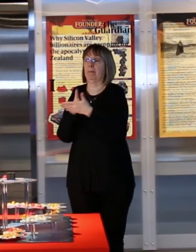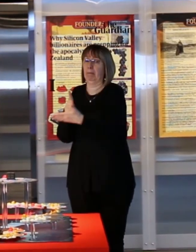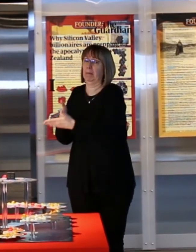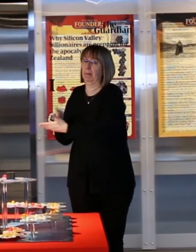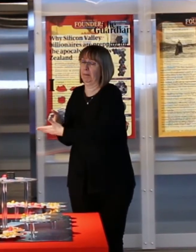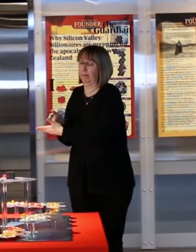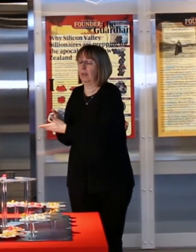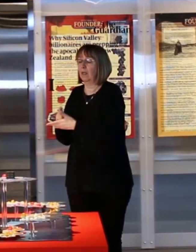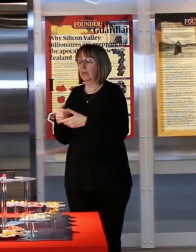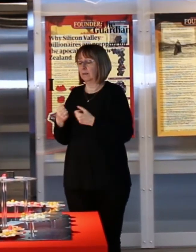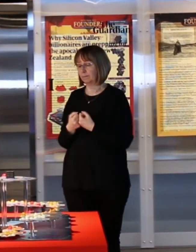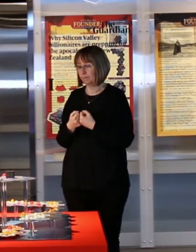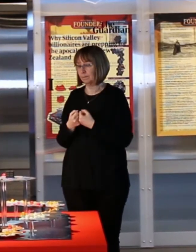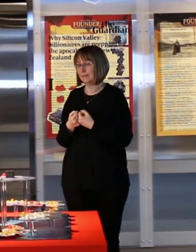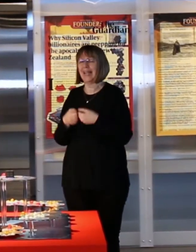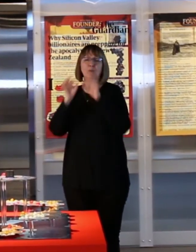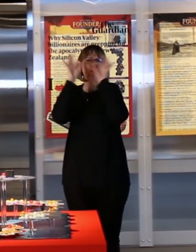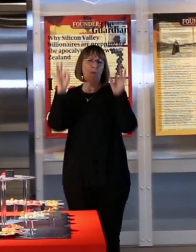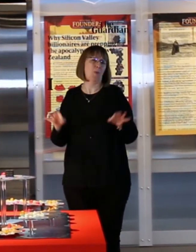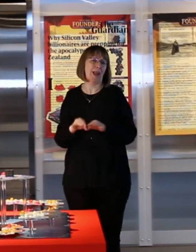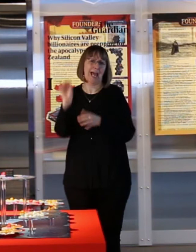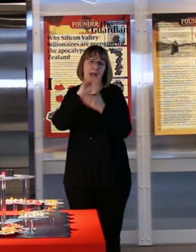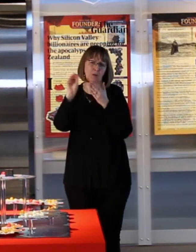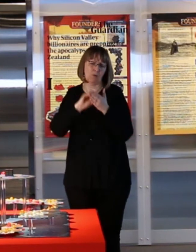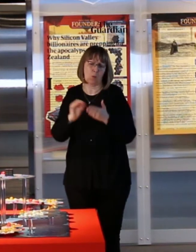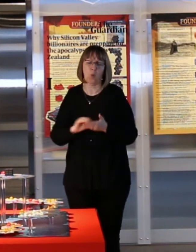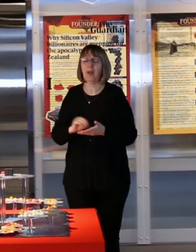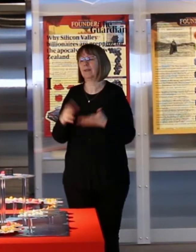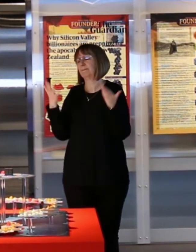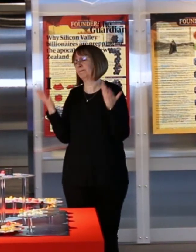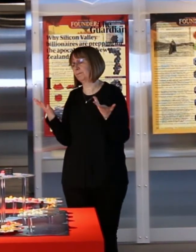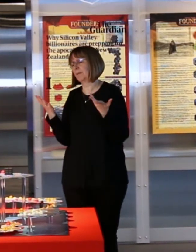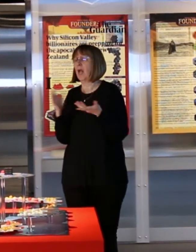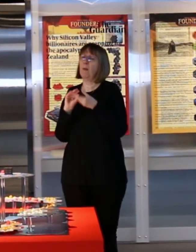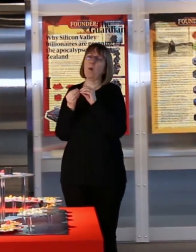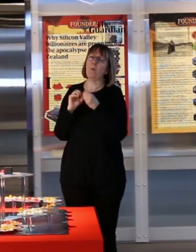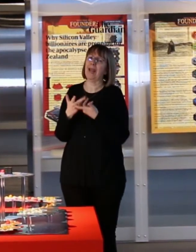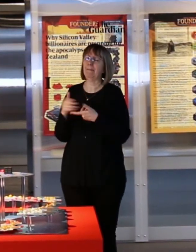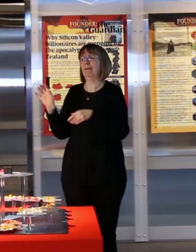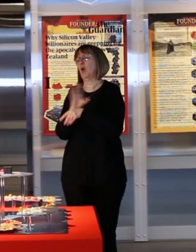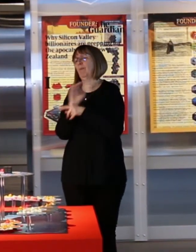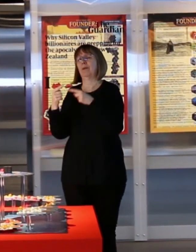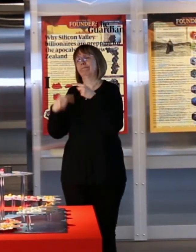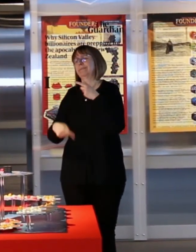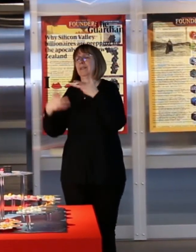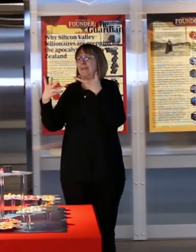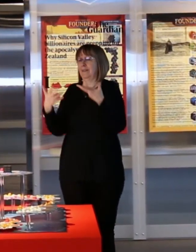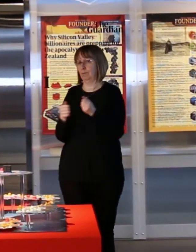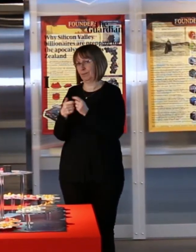Das heißt, er muss Formulare ausfüllen, es gibt Probleme mit dem Computer und so